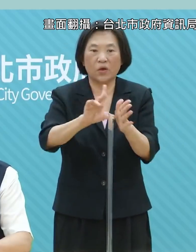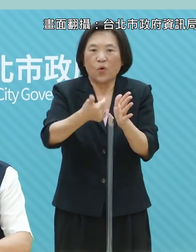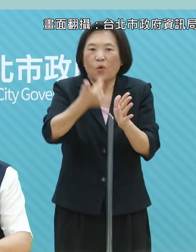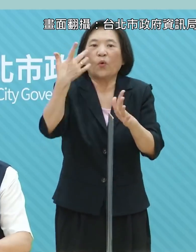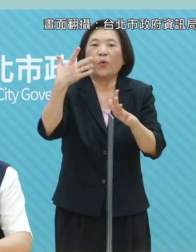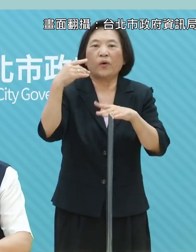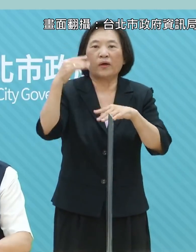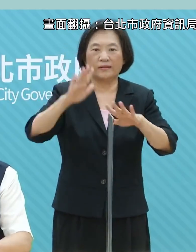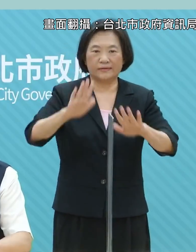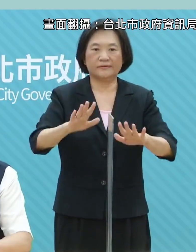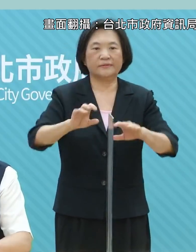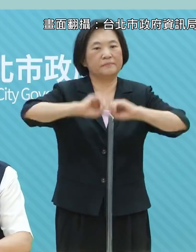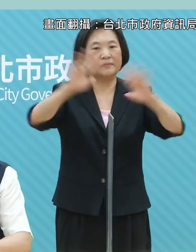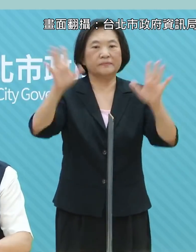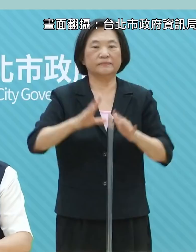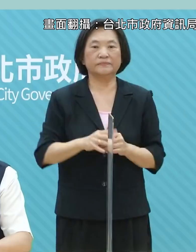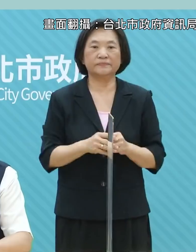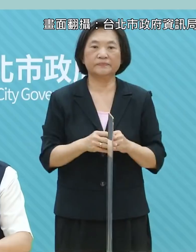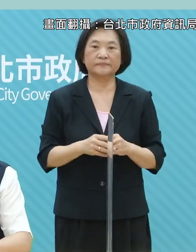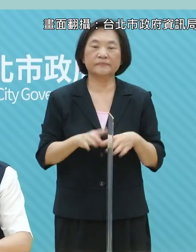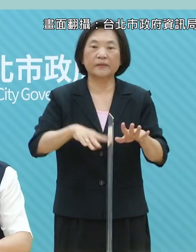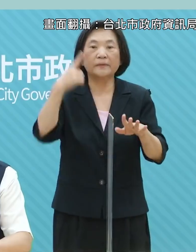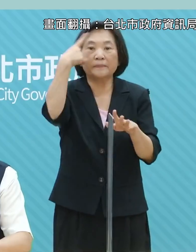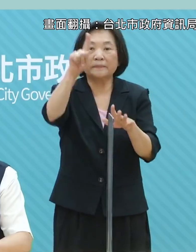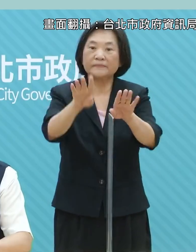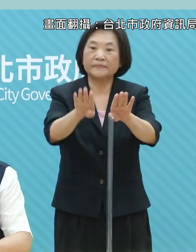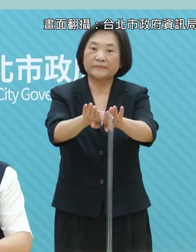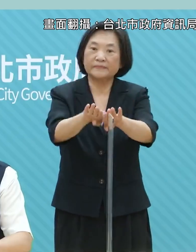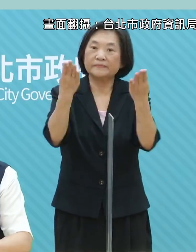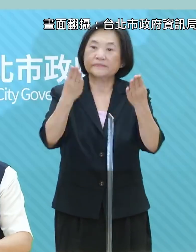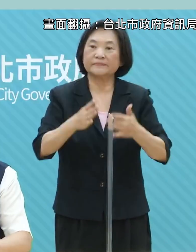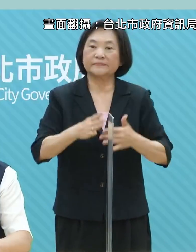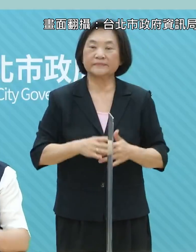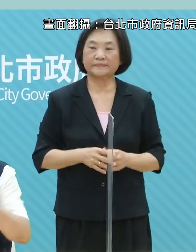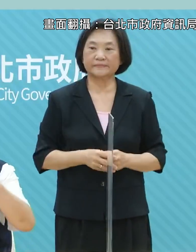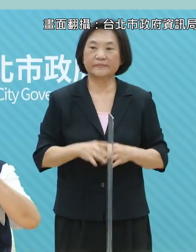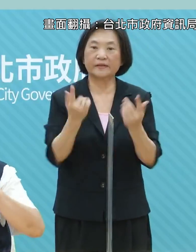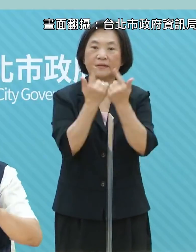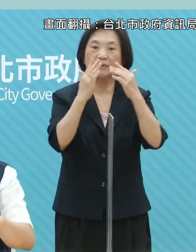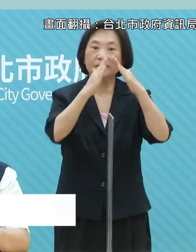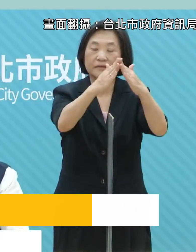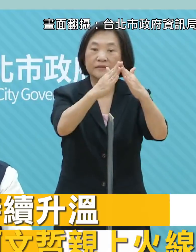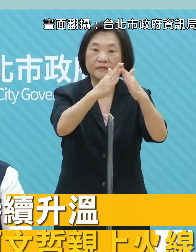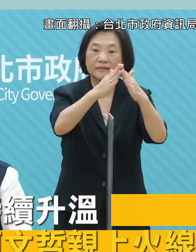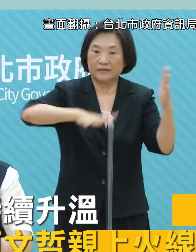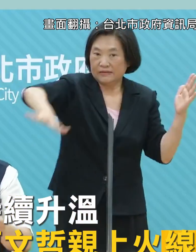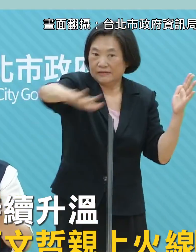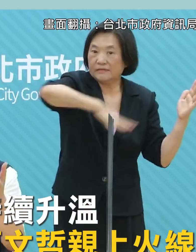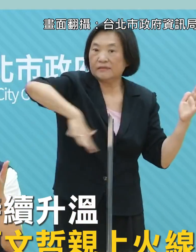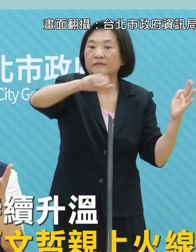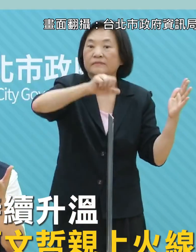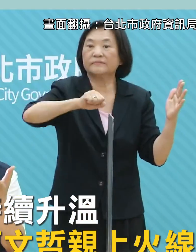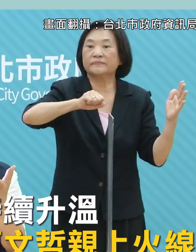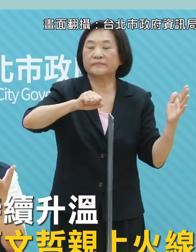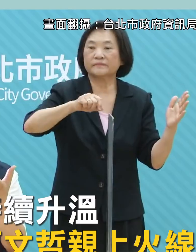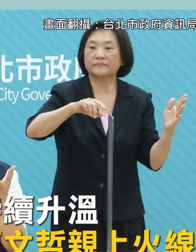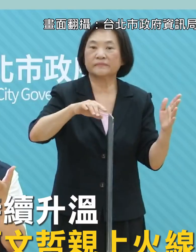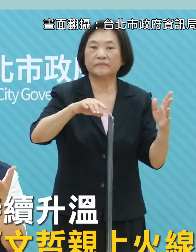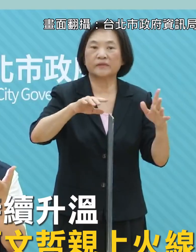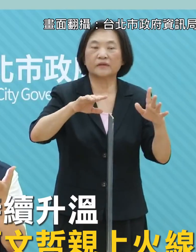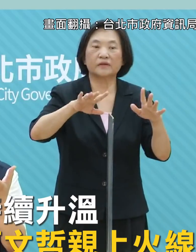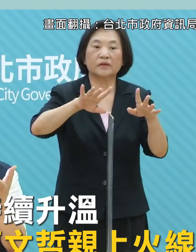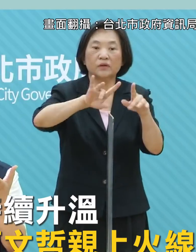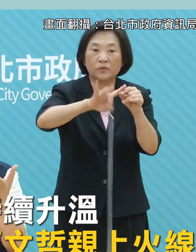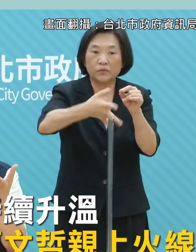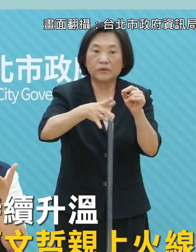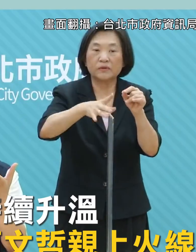等下午两点疫情指挥中心哈之后，我们再去宣布。那我们要宣布是这样，从